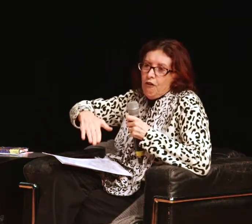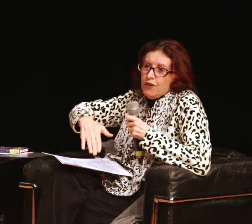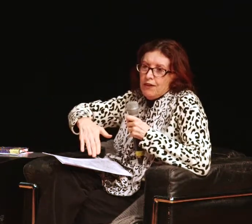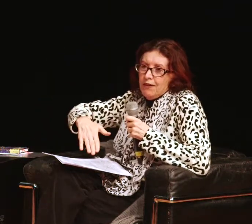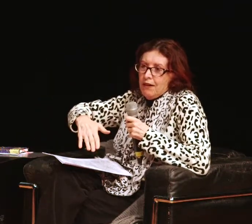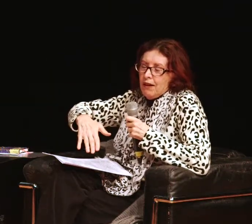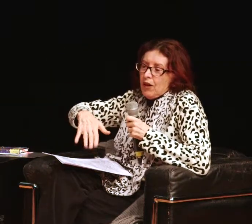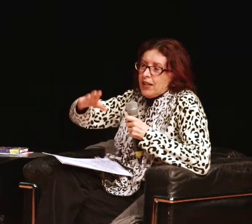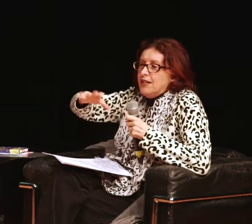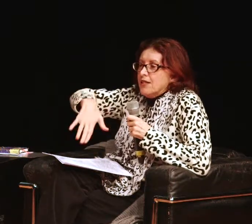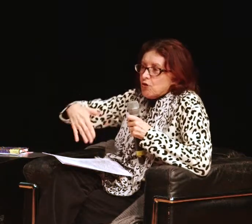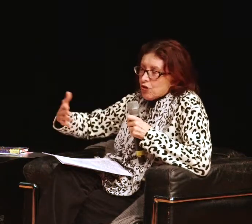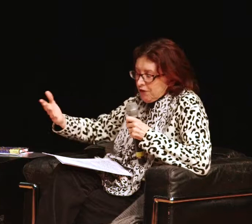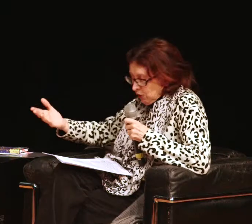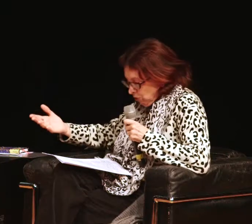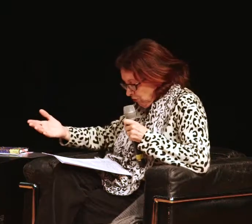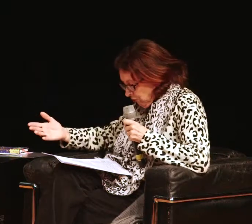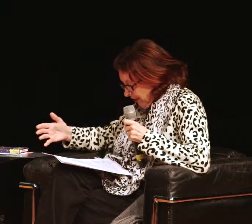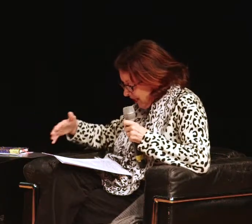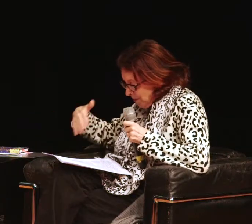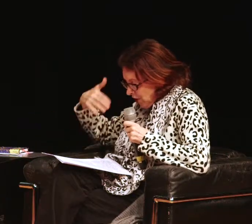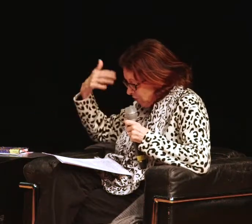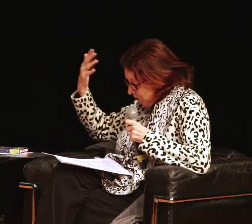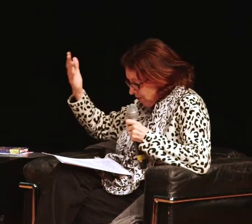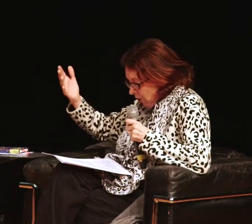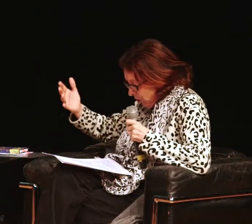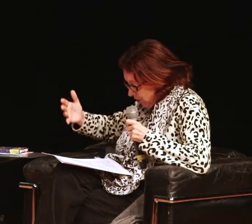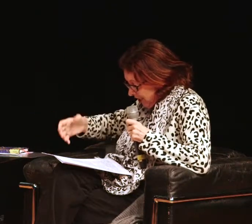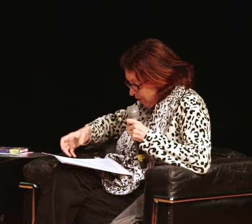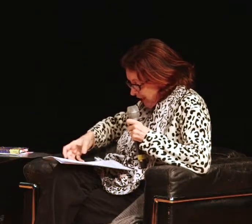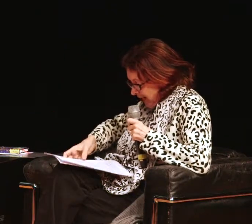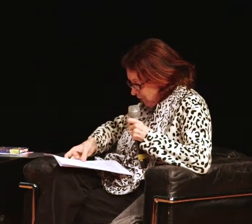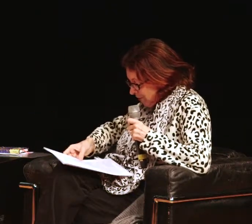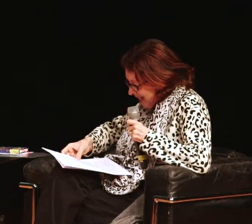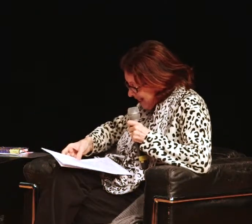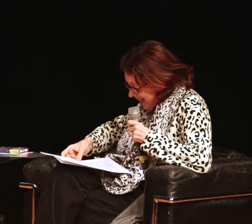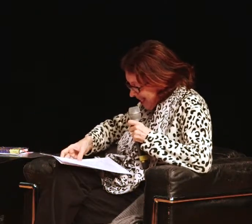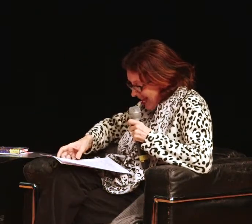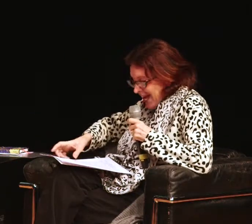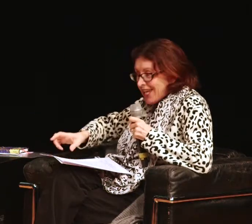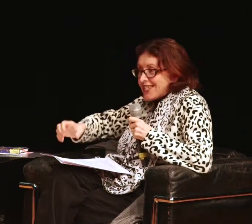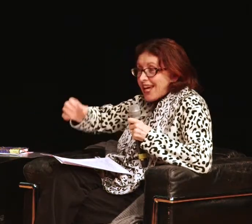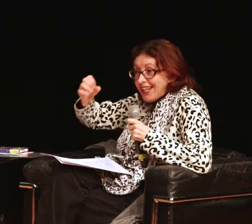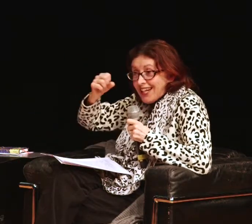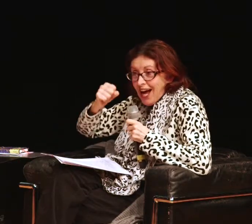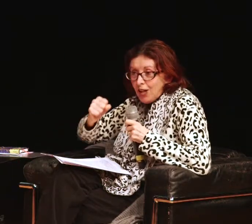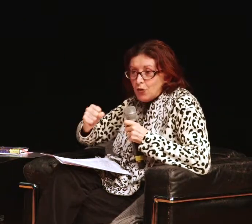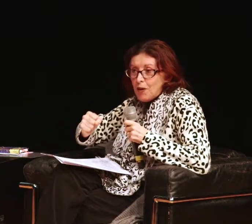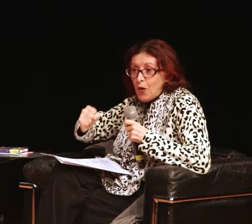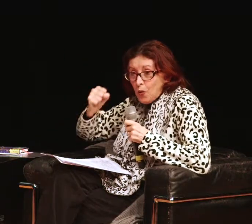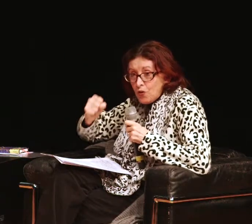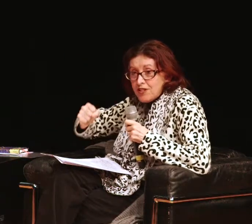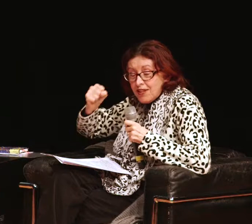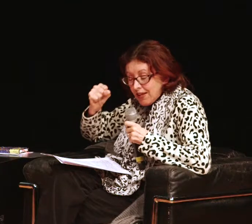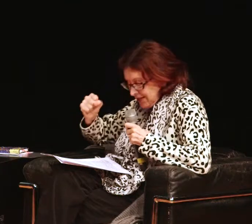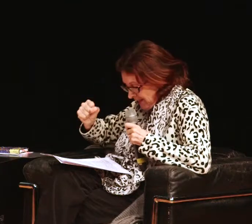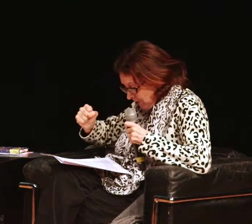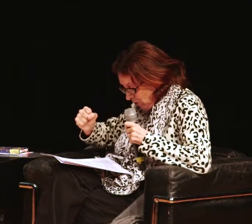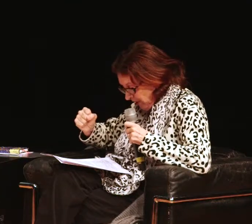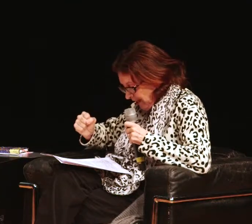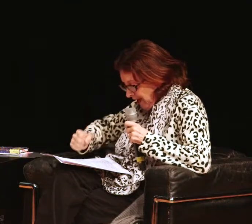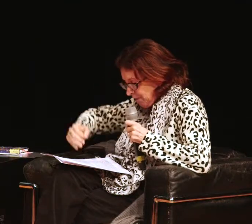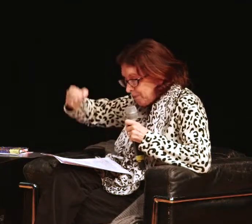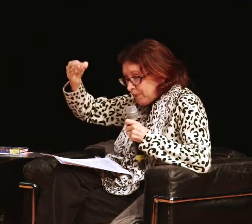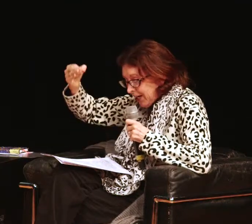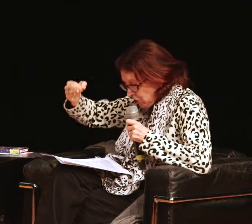o jovem, a criança, o jovem adulto, nem mesmo a outros significados, mas sim está ligado a uma consciência